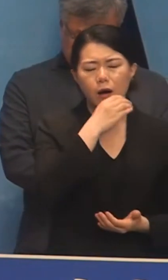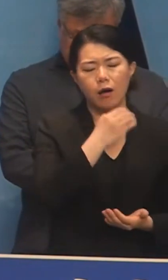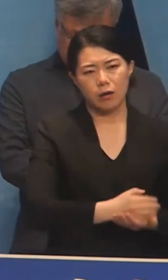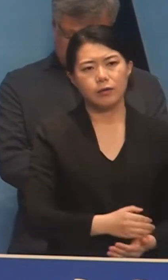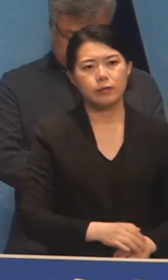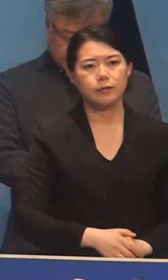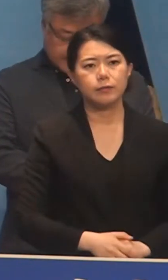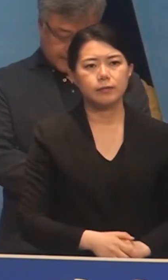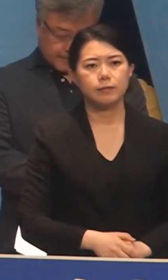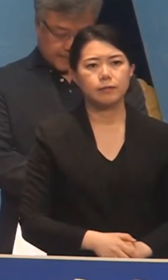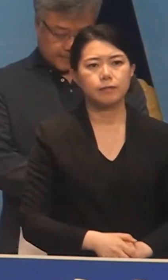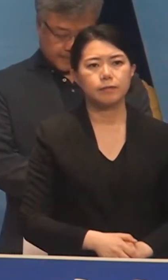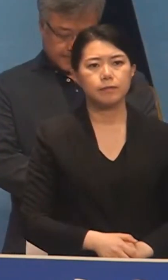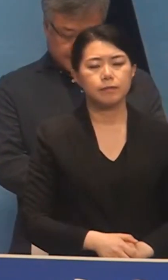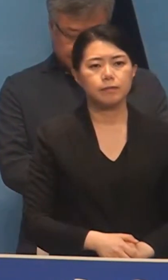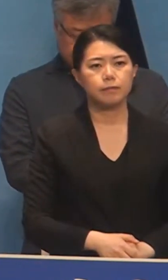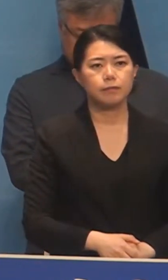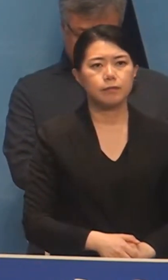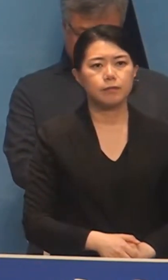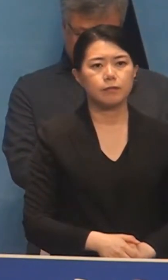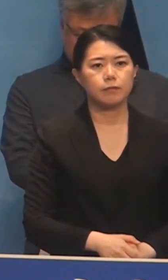줍니다.